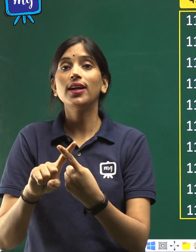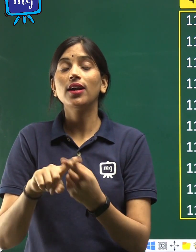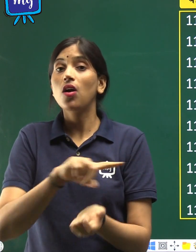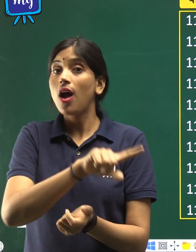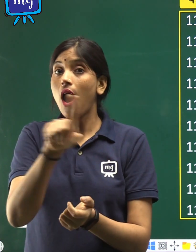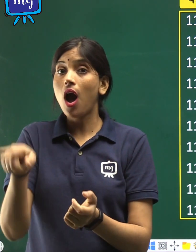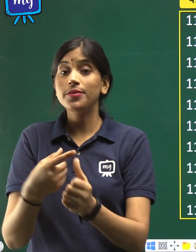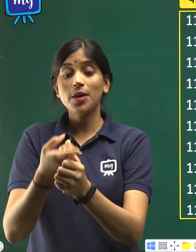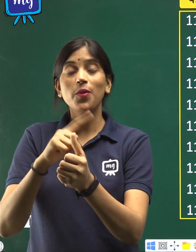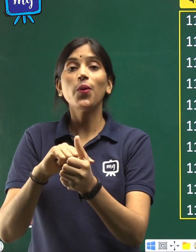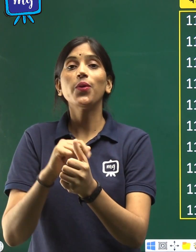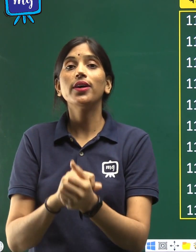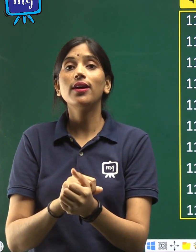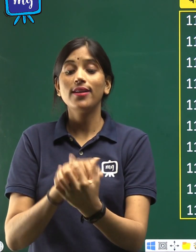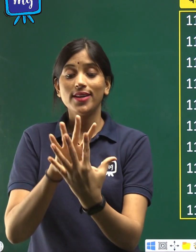आप सबको